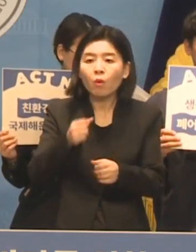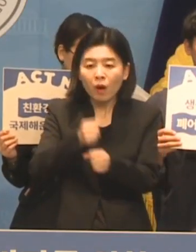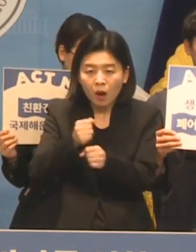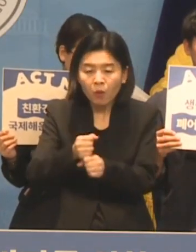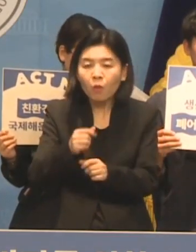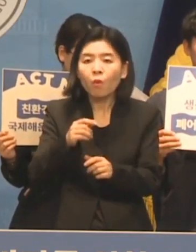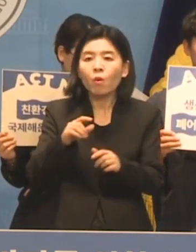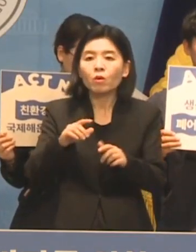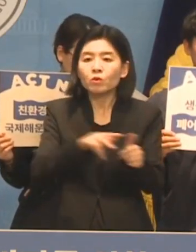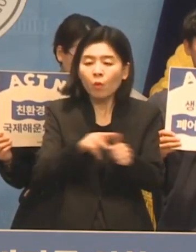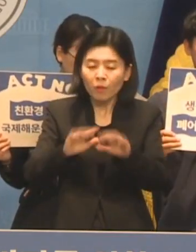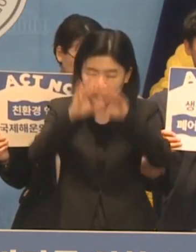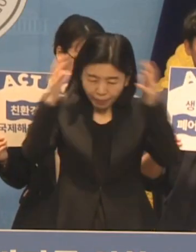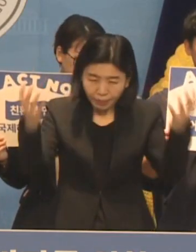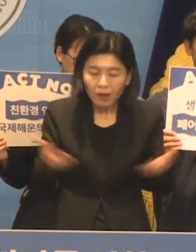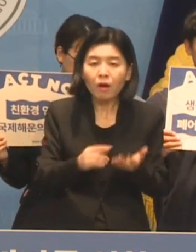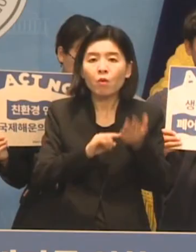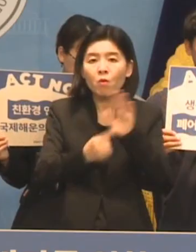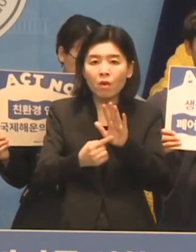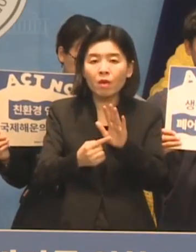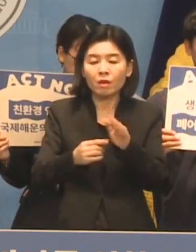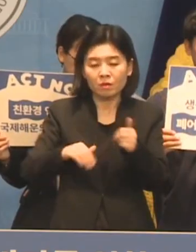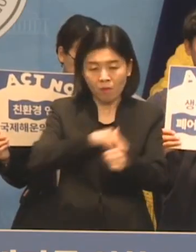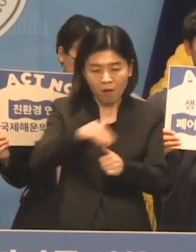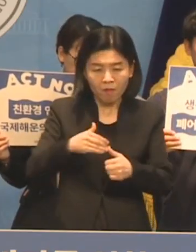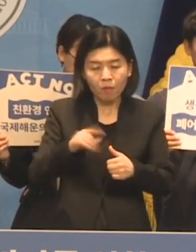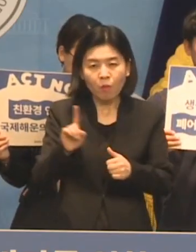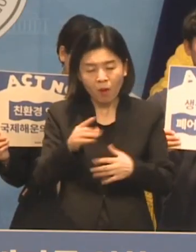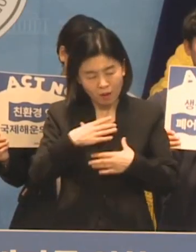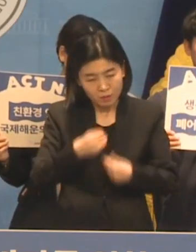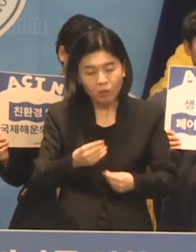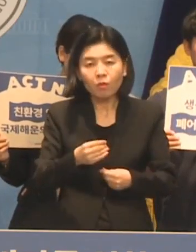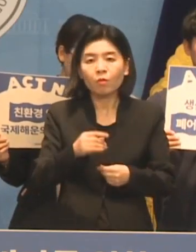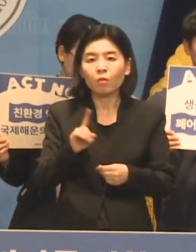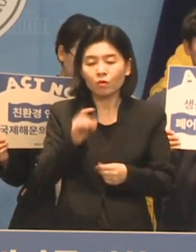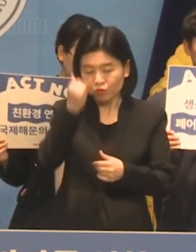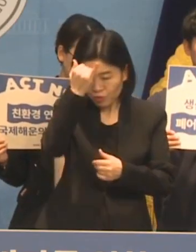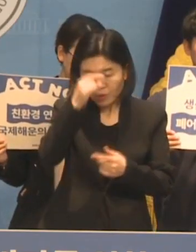공개하여 안전하고 환경적이며 윤리적인 수산물을 담보해야 합니다.